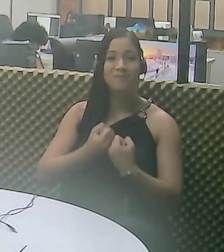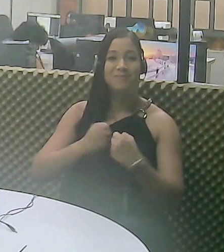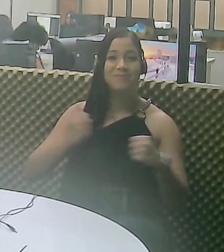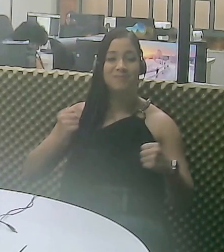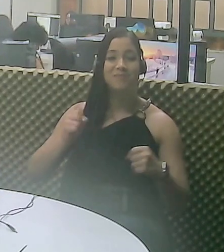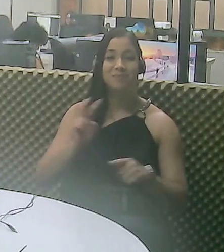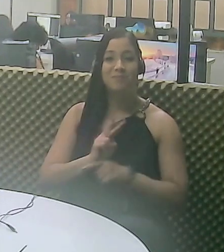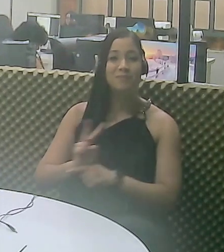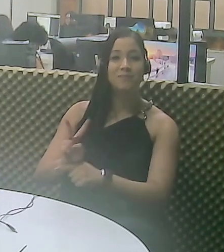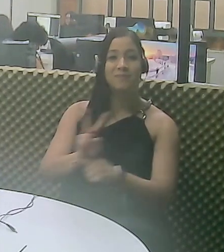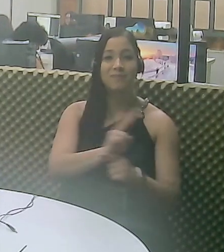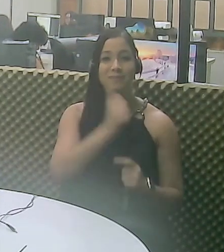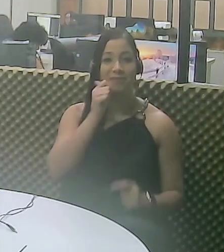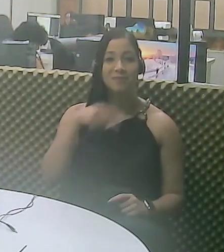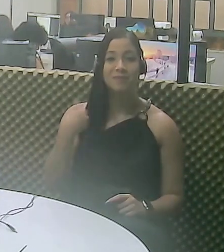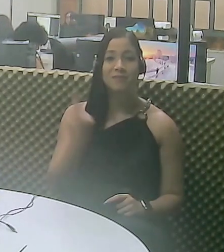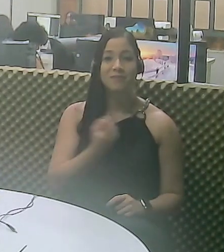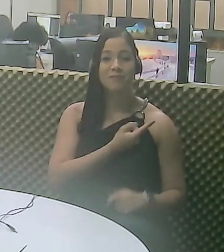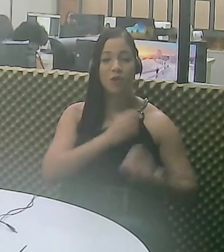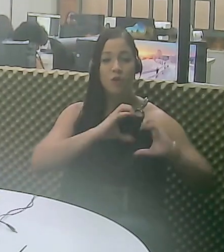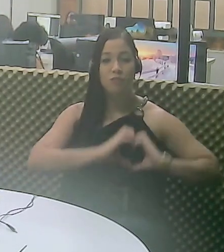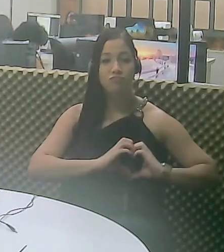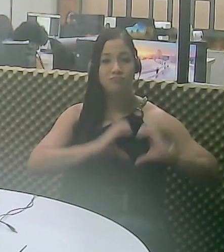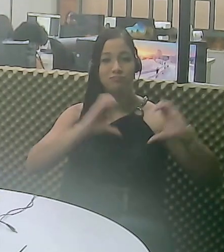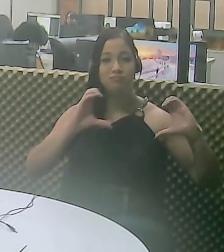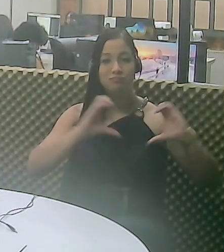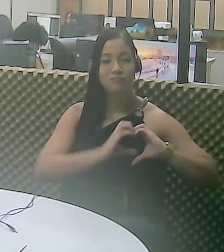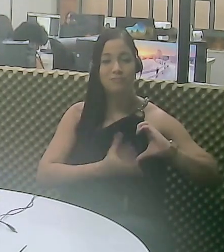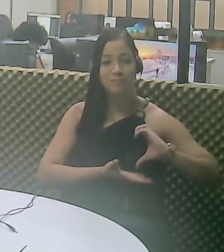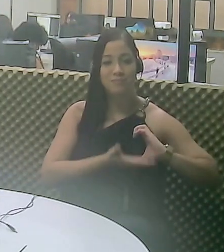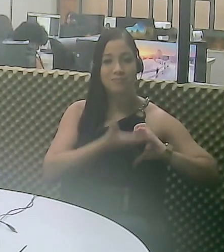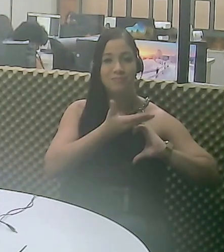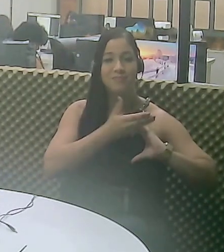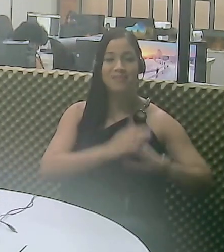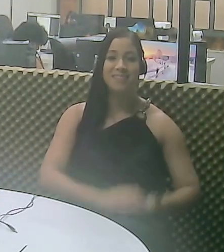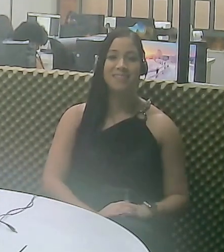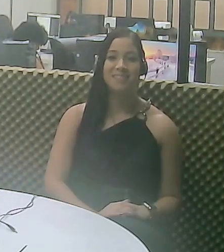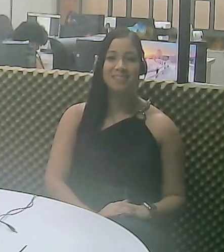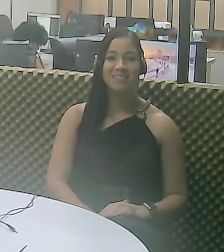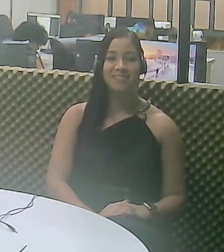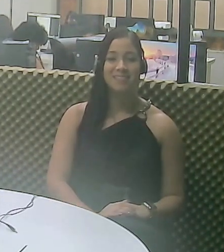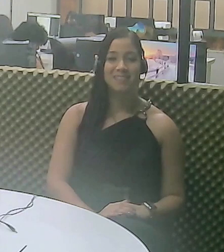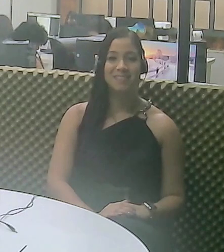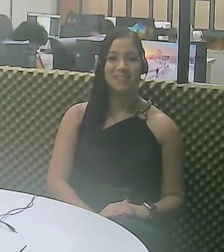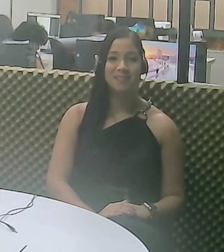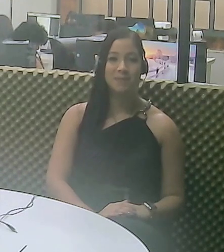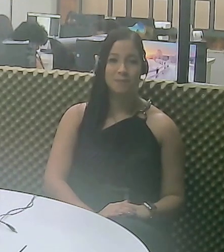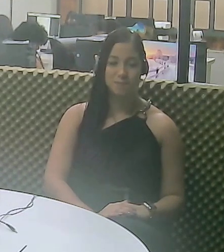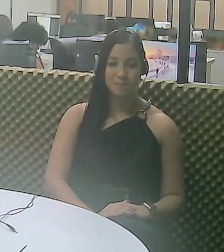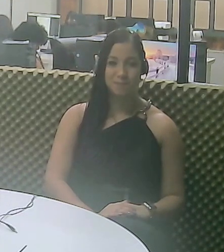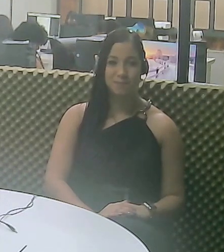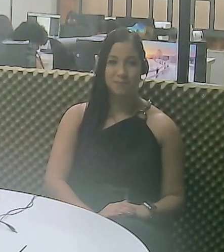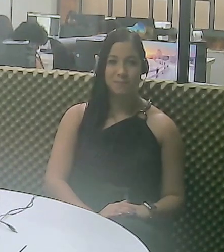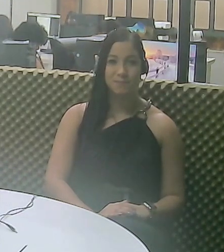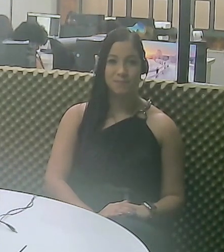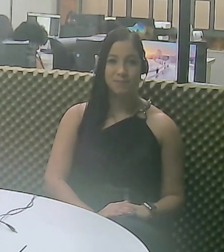Uberlândia tá enorme, mas cuidar das nossas meninas deixa nosso coração bem grandão.